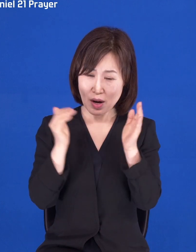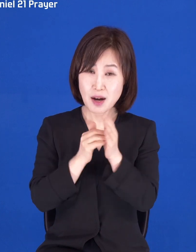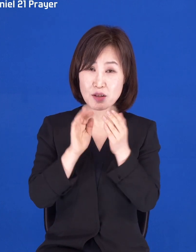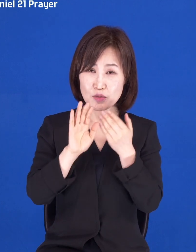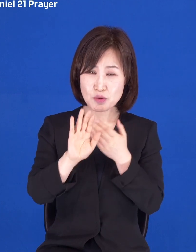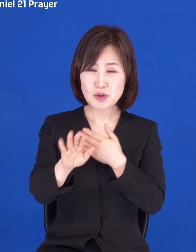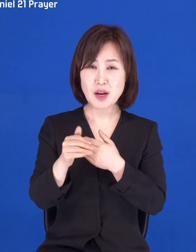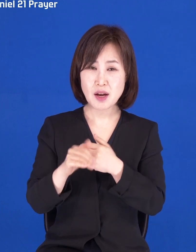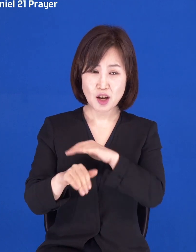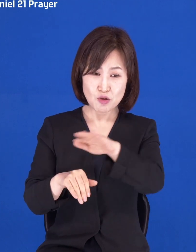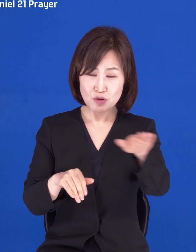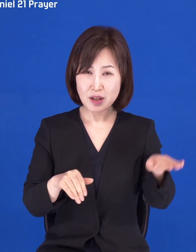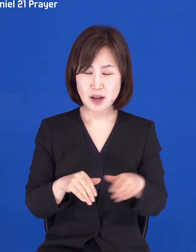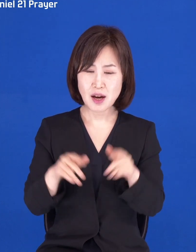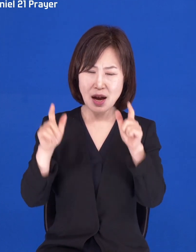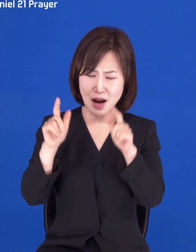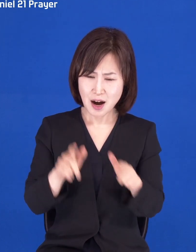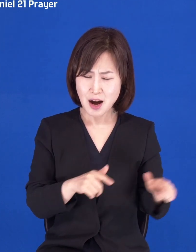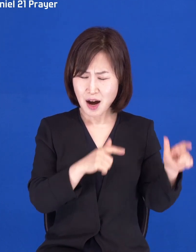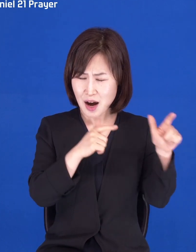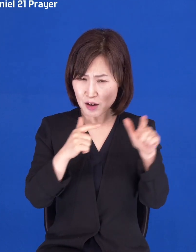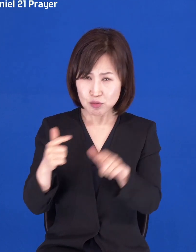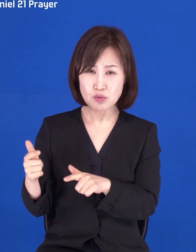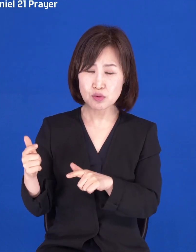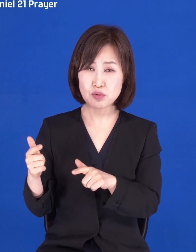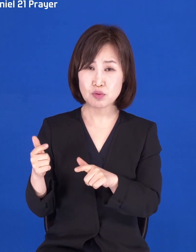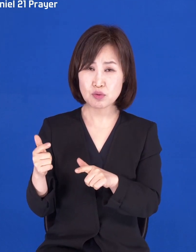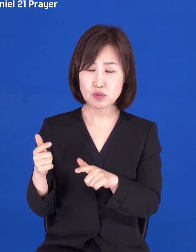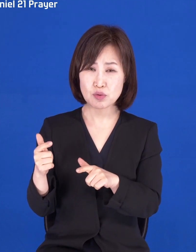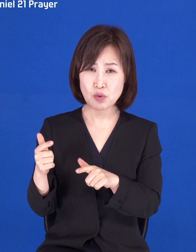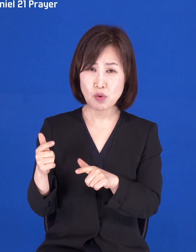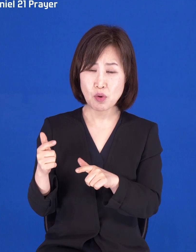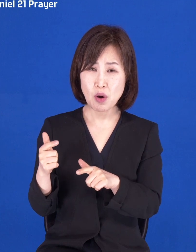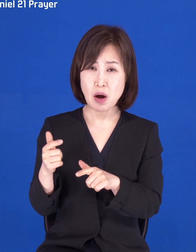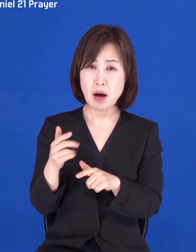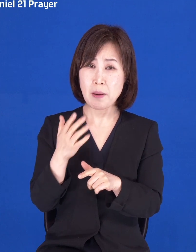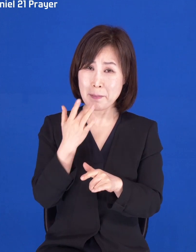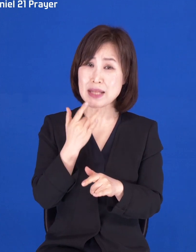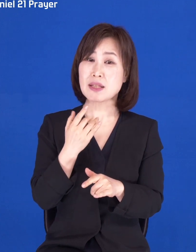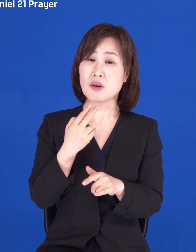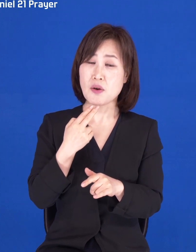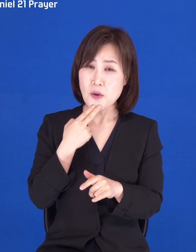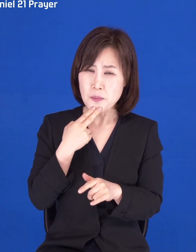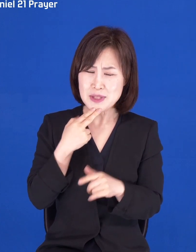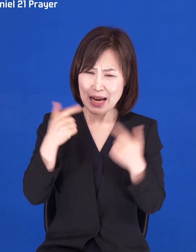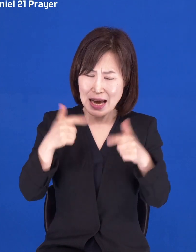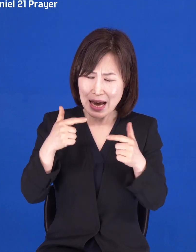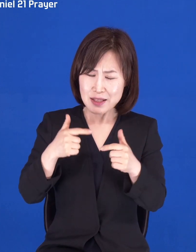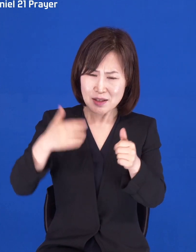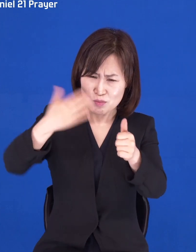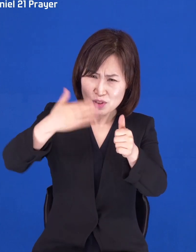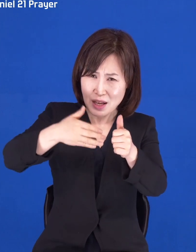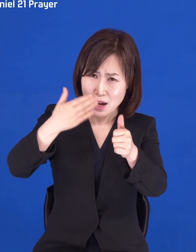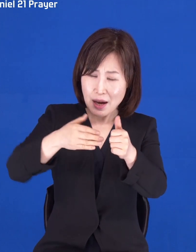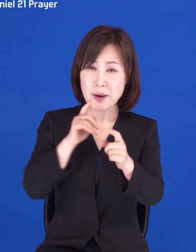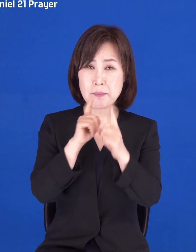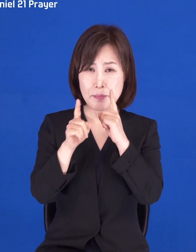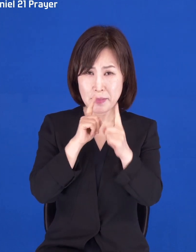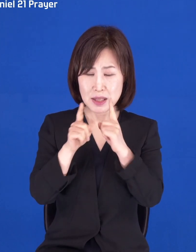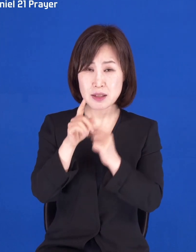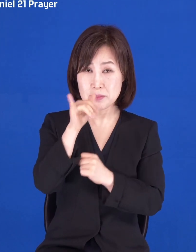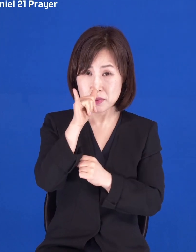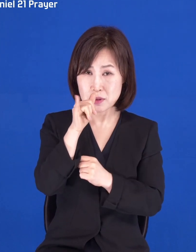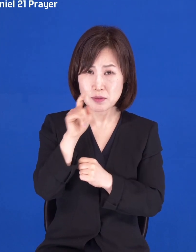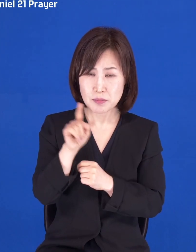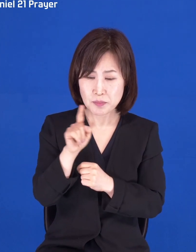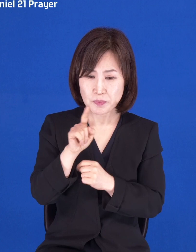저희들에게 어느 하루도 빠짐없이 꼭 마지막에 신신당부하신 말씀이 있습니다. 그것은